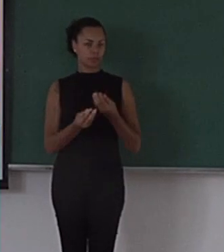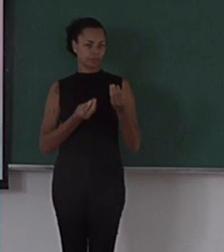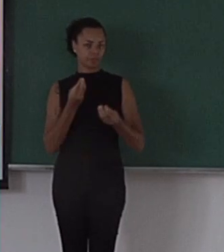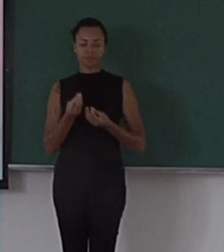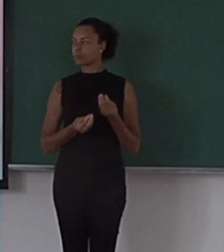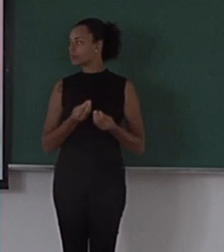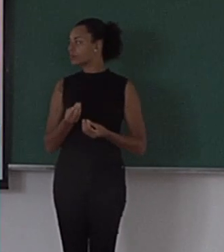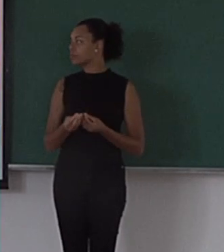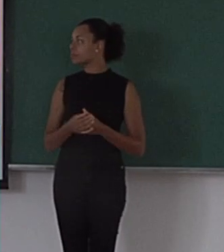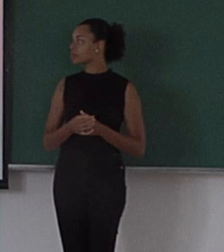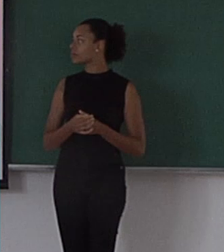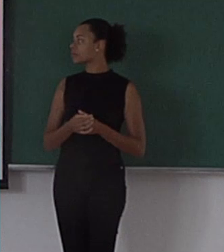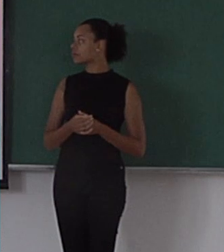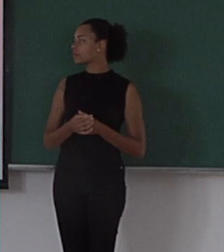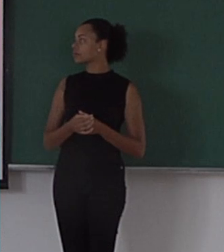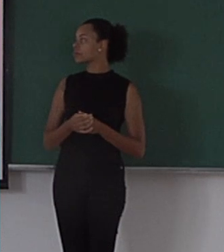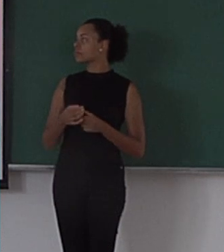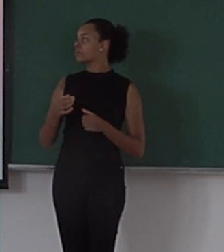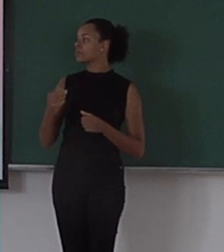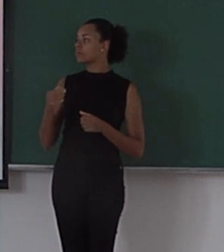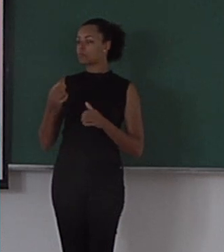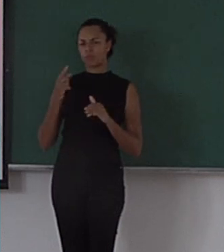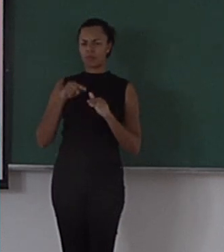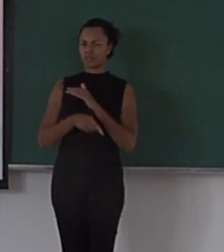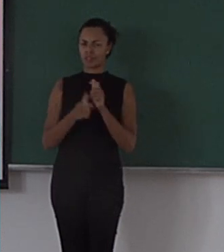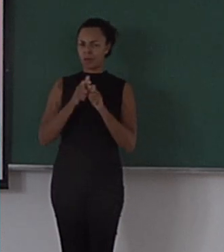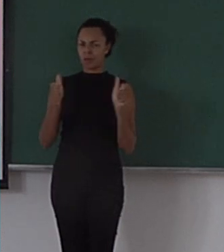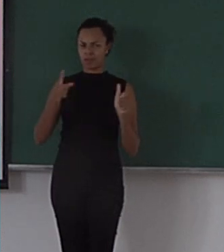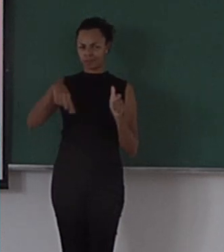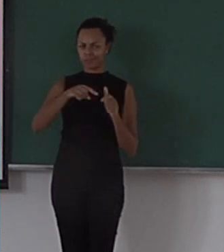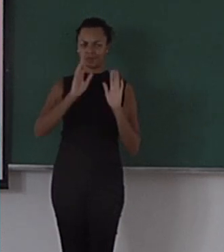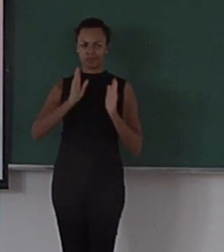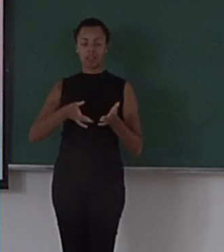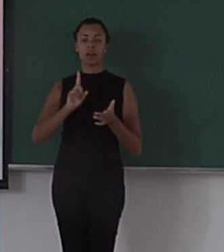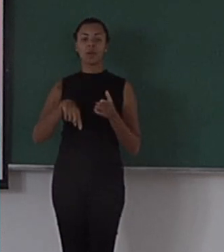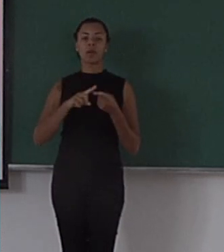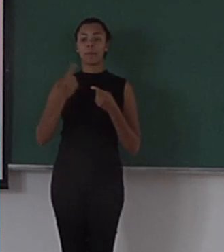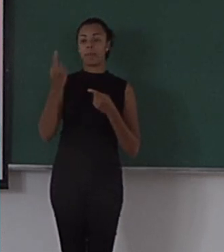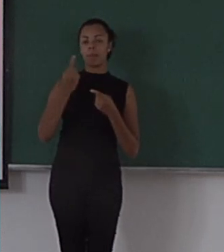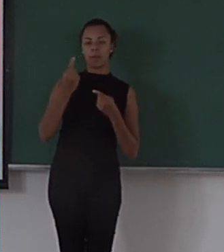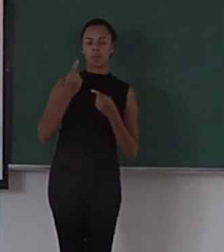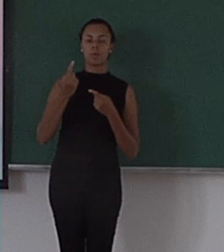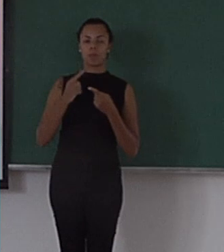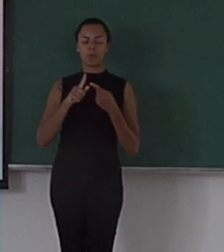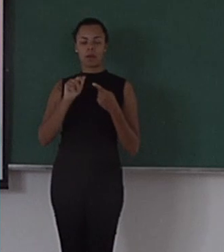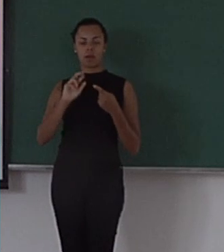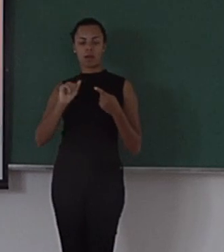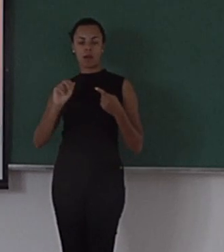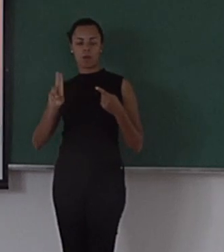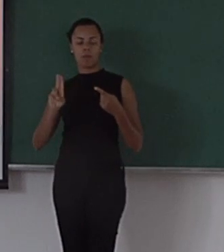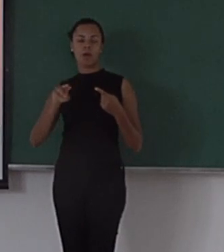A profundidade é uma queimadura que provavelmente muitos de nós aqui já tivemos, né? Que é a queimadura de primeiro grau. É aquela